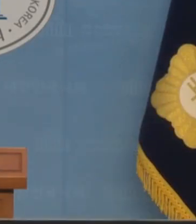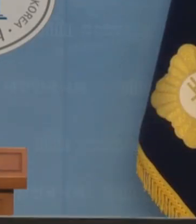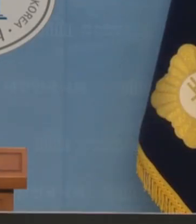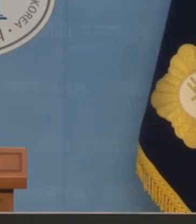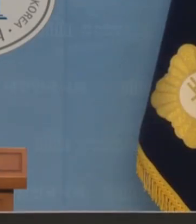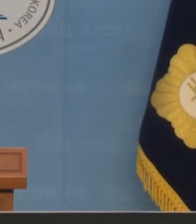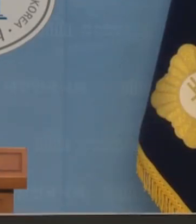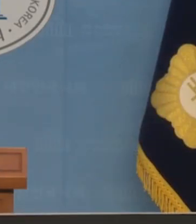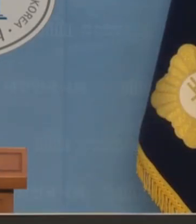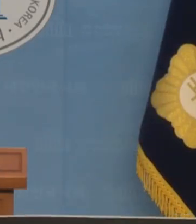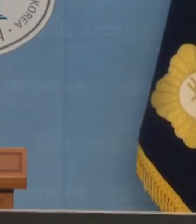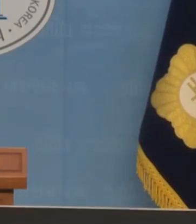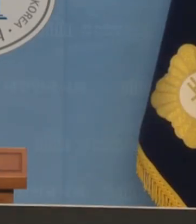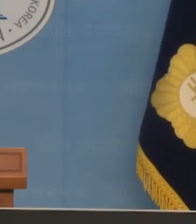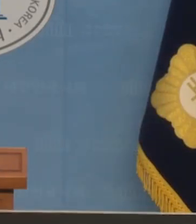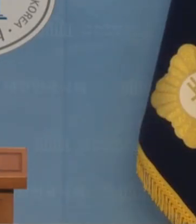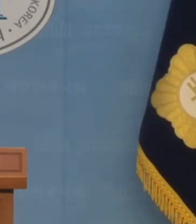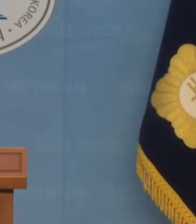아